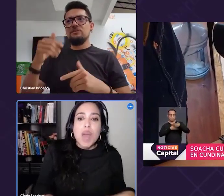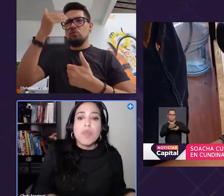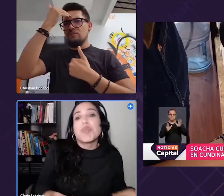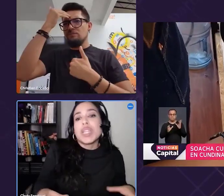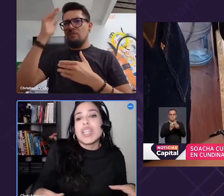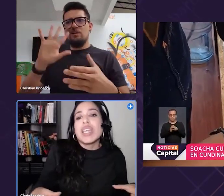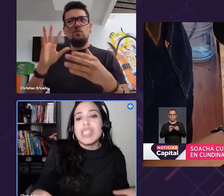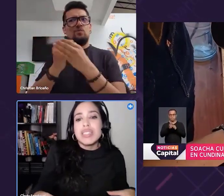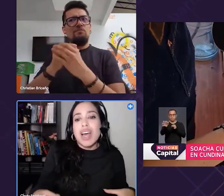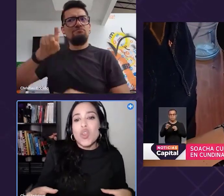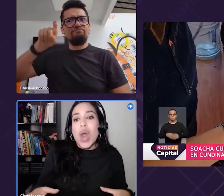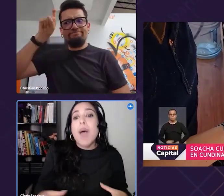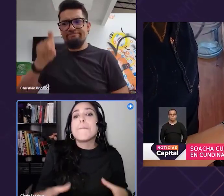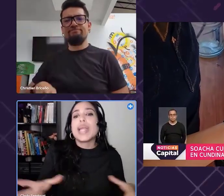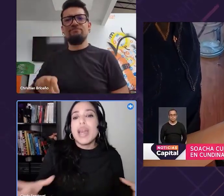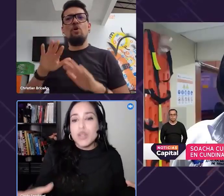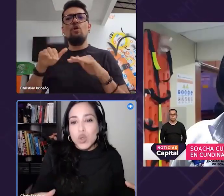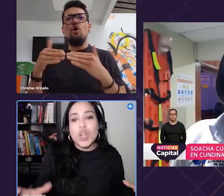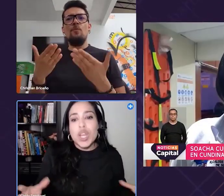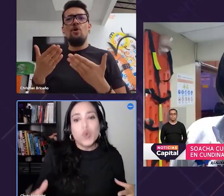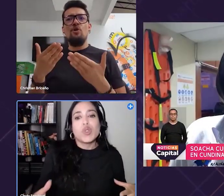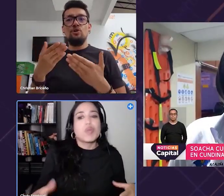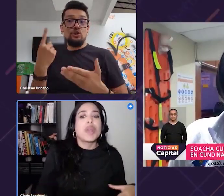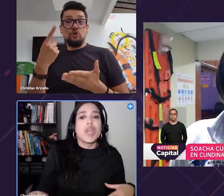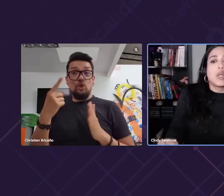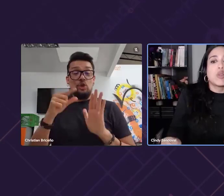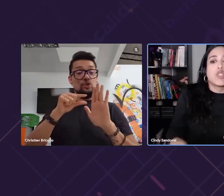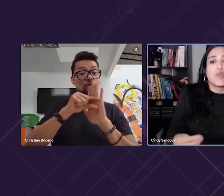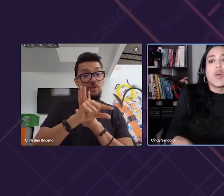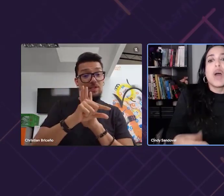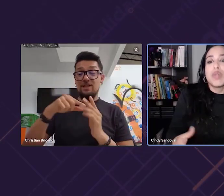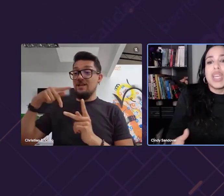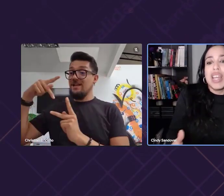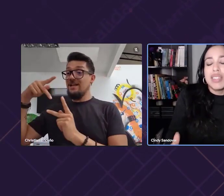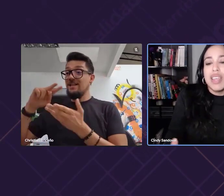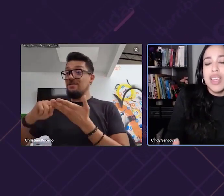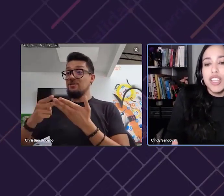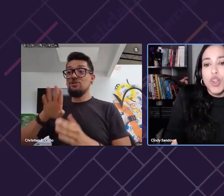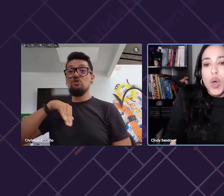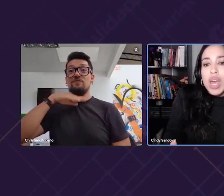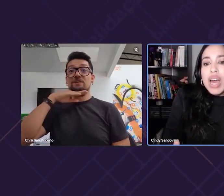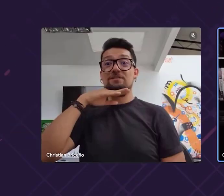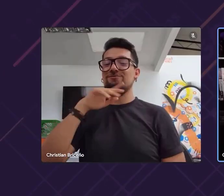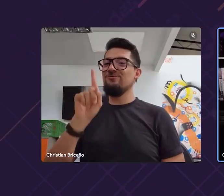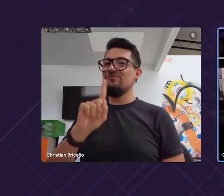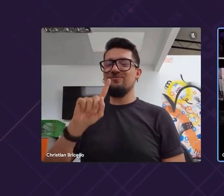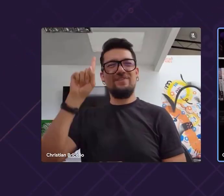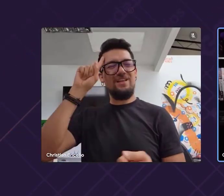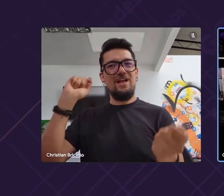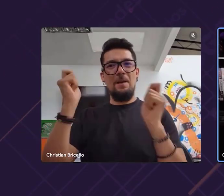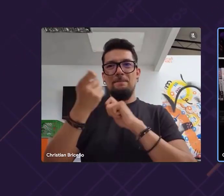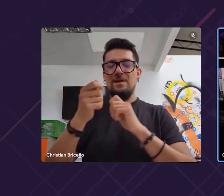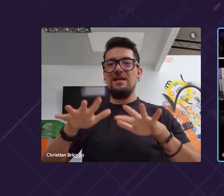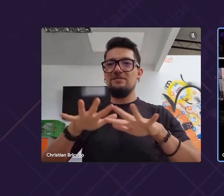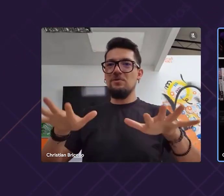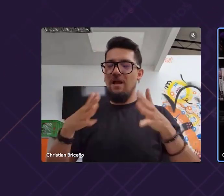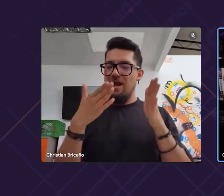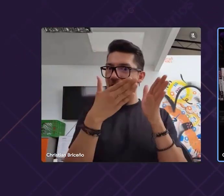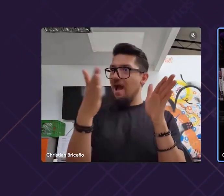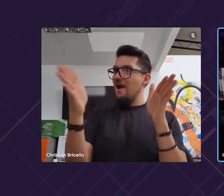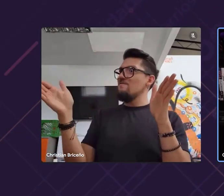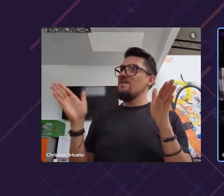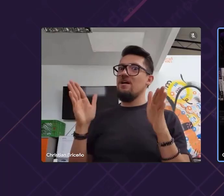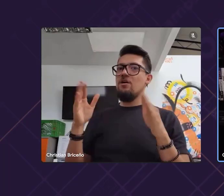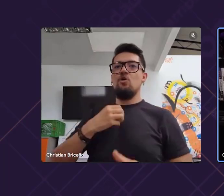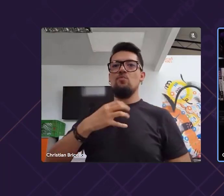también por parte del Estado ampliar esos recursos para que nosotros podamos seguir accediendo a ese tipo de contenidos